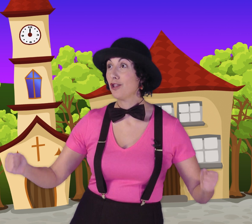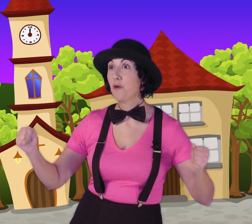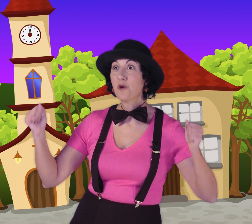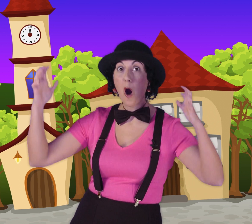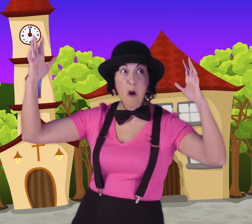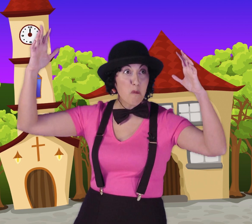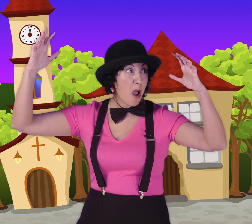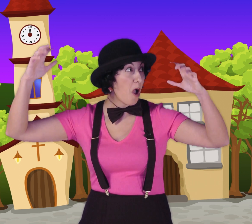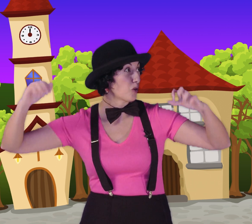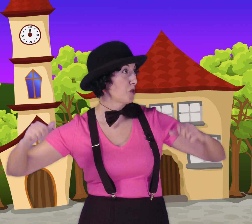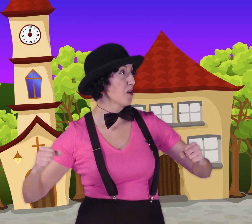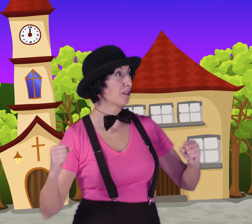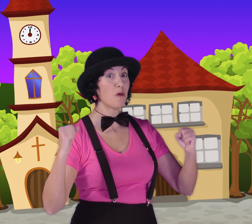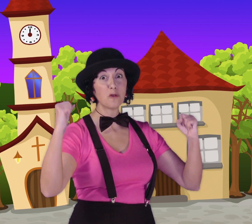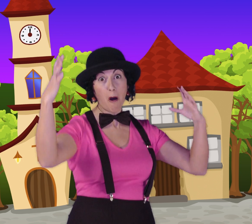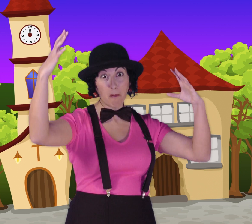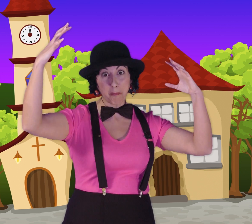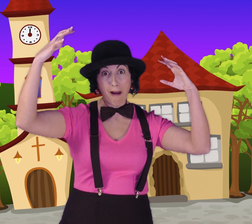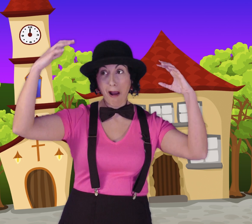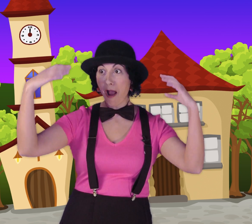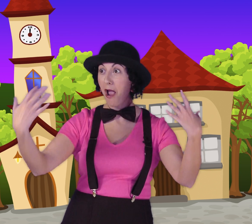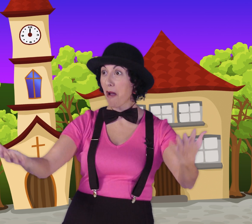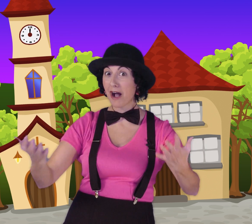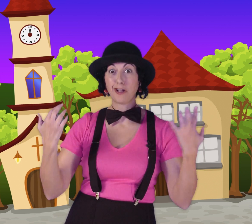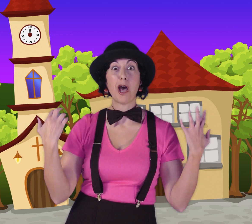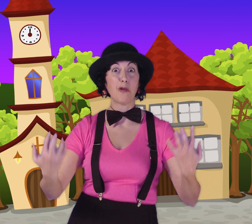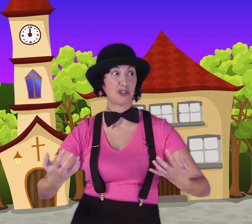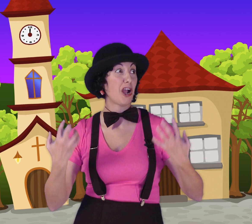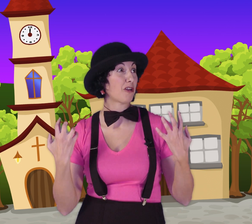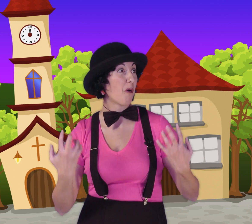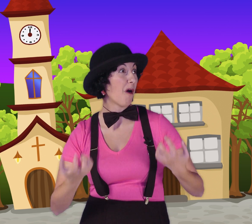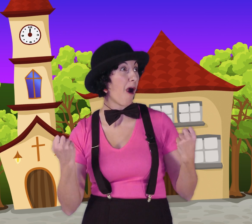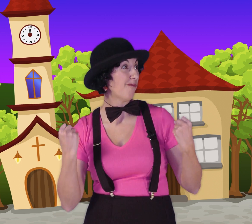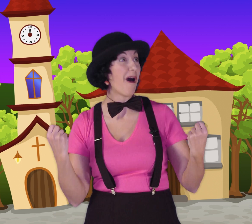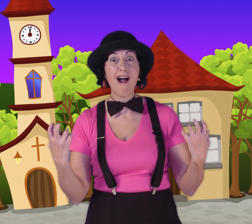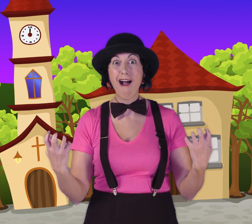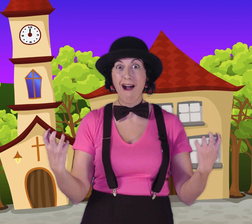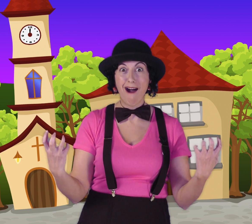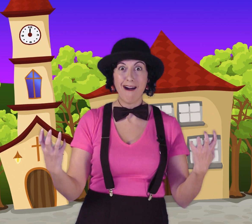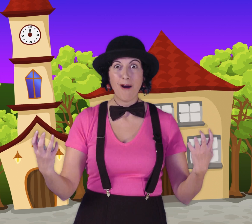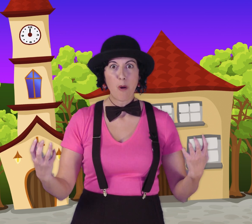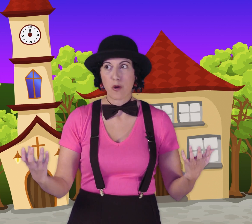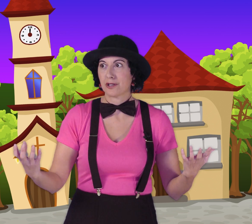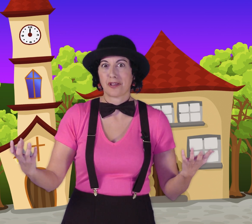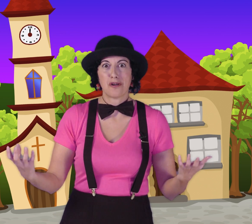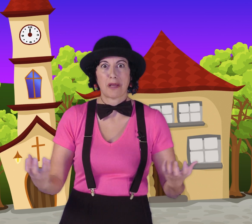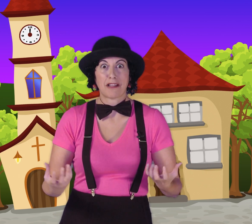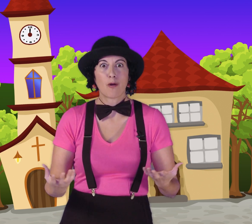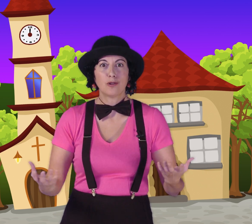de un golpe! ¡7 de un golpe! ¡He matado a 7 de un golpe! Uy, el sastrecillo estaba tan contento de